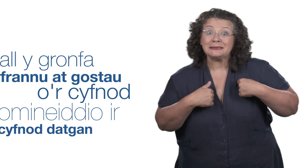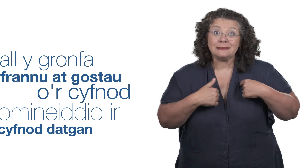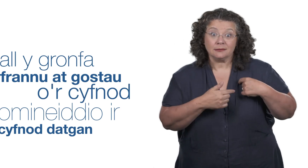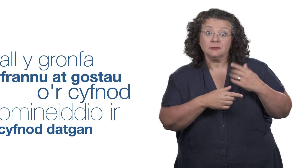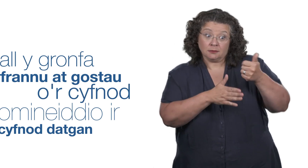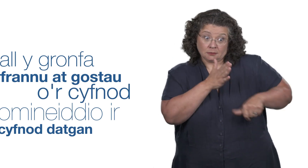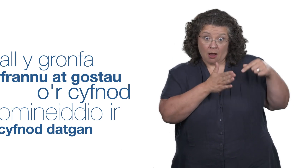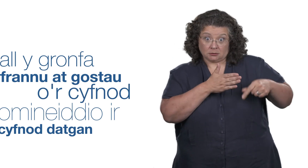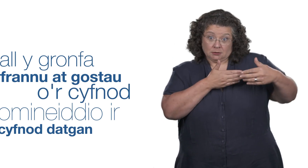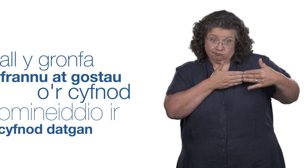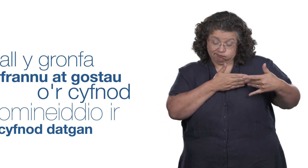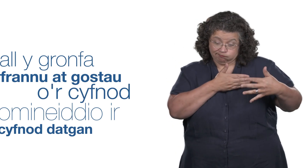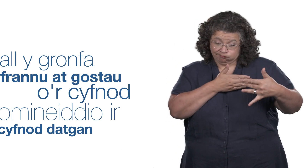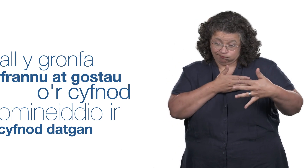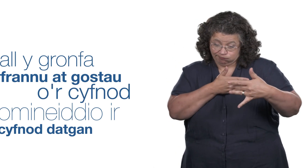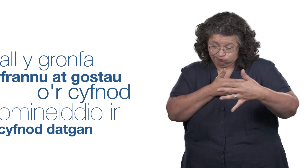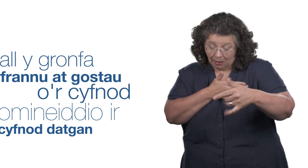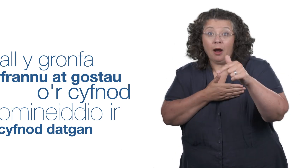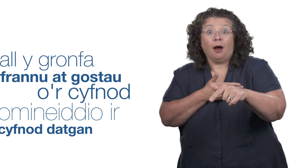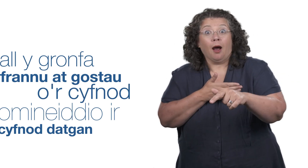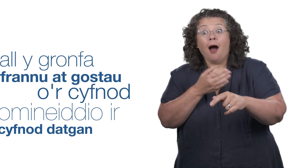holl ffordd i ddatgan canlyniad yr etholiad.